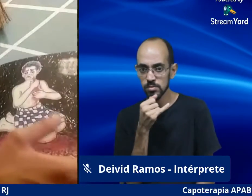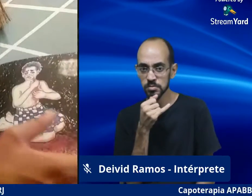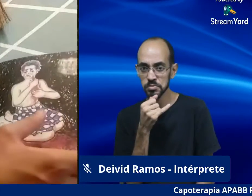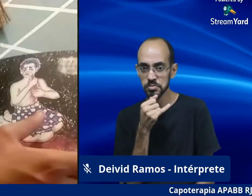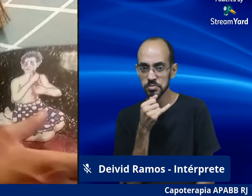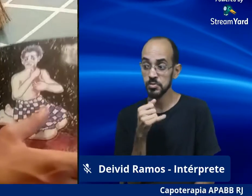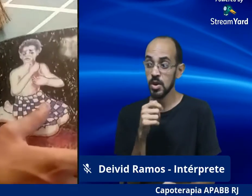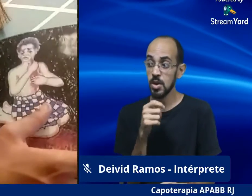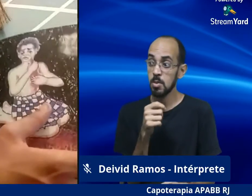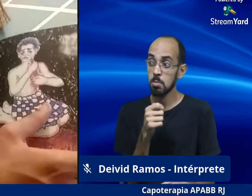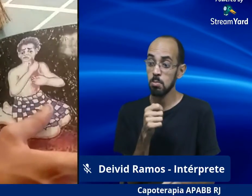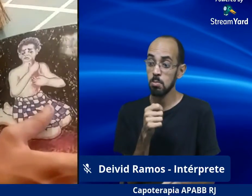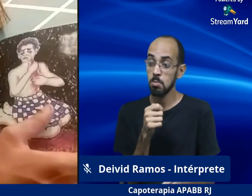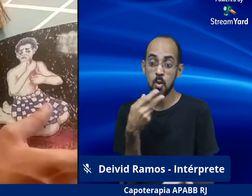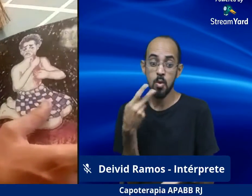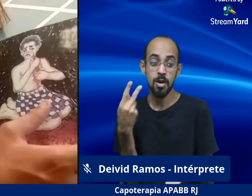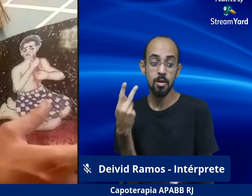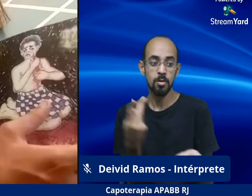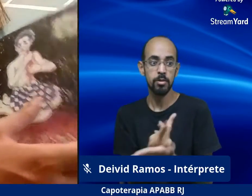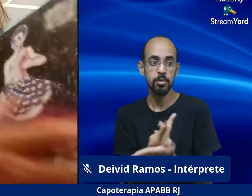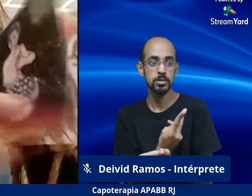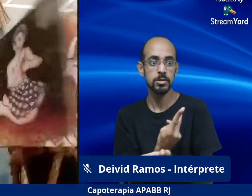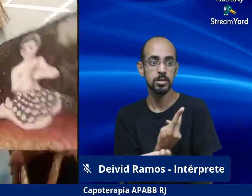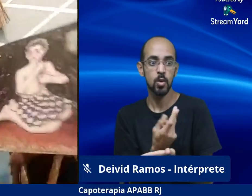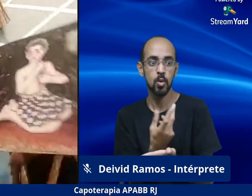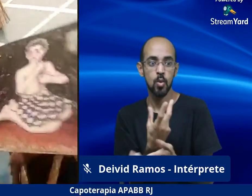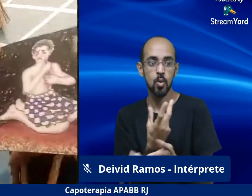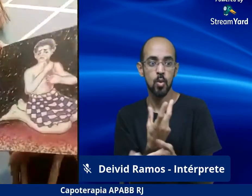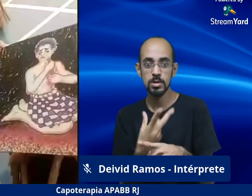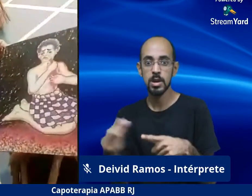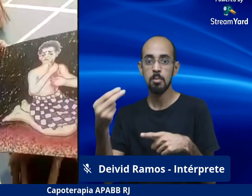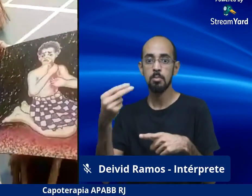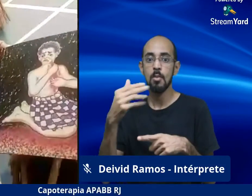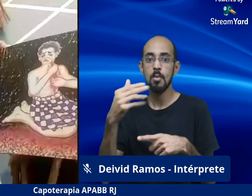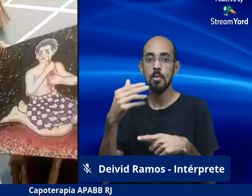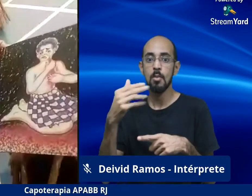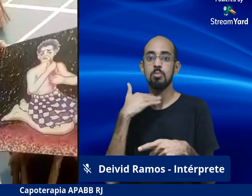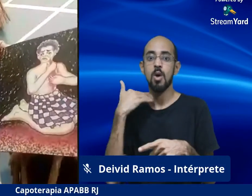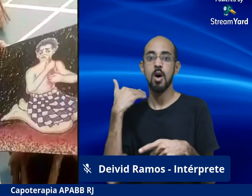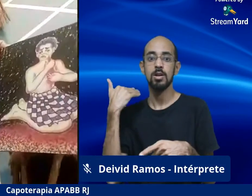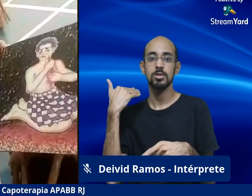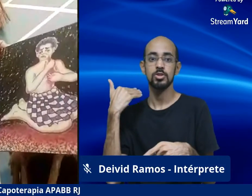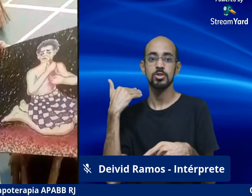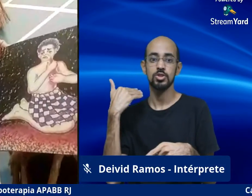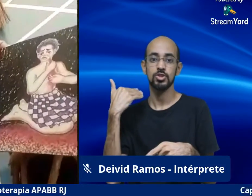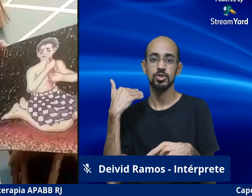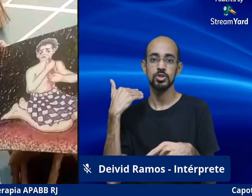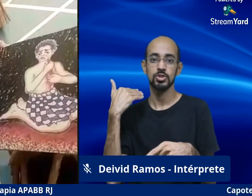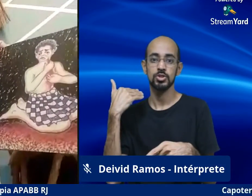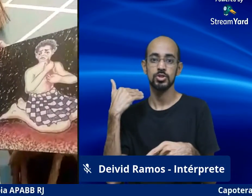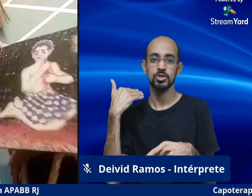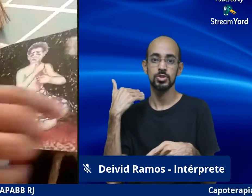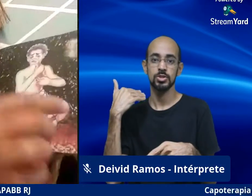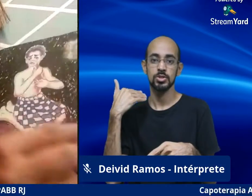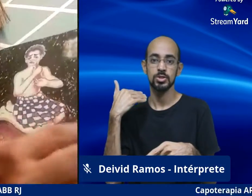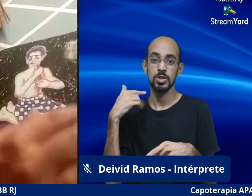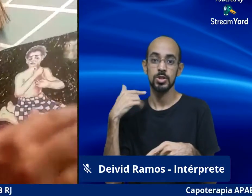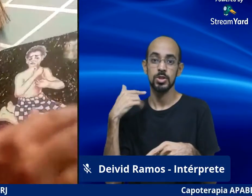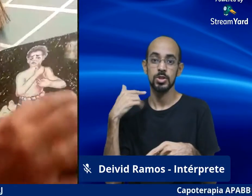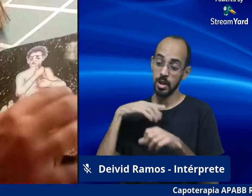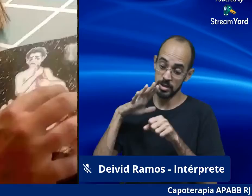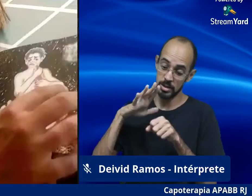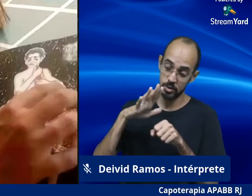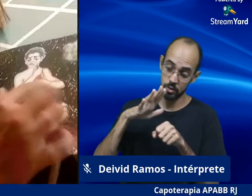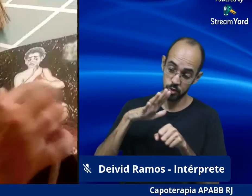escapou da morte. A gente vê aqui a sombra, né, de um negro meio que perdido na mata,